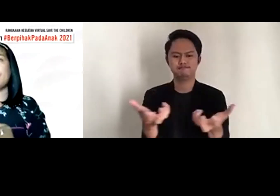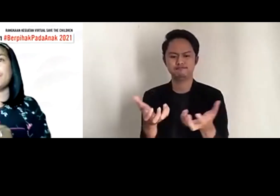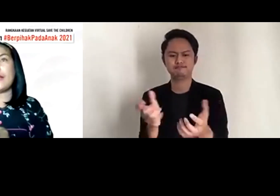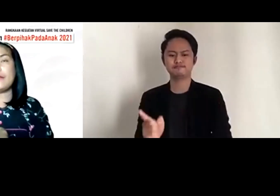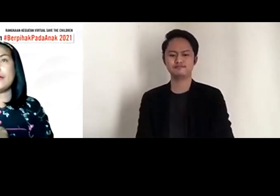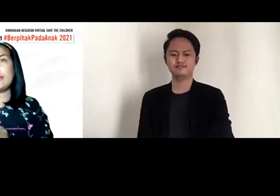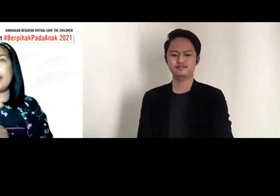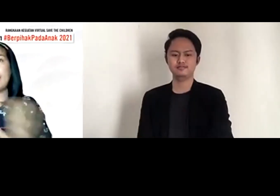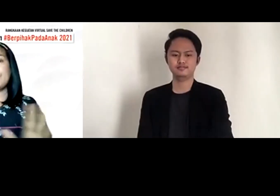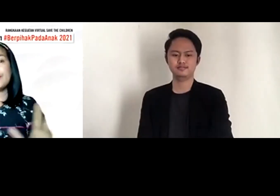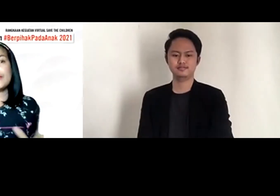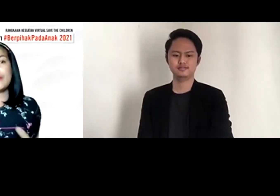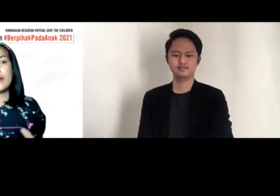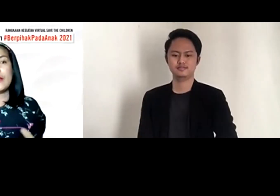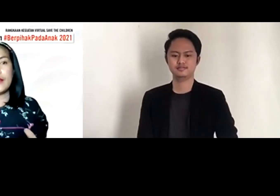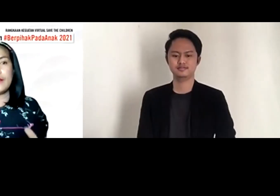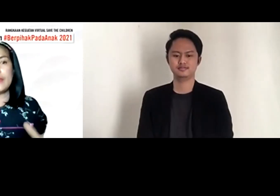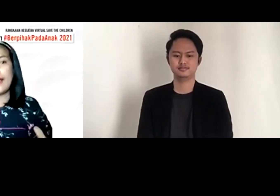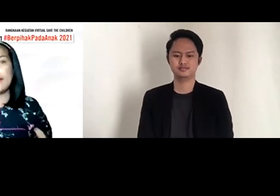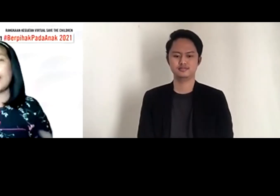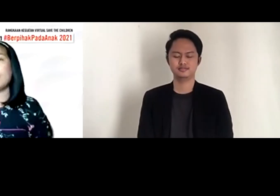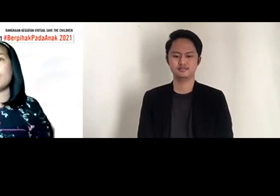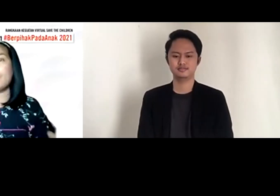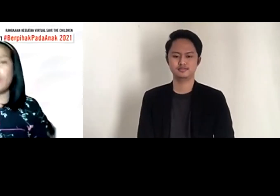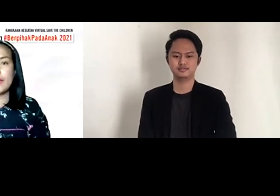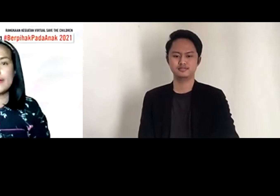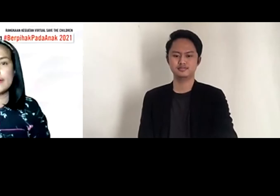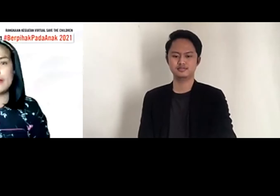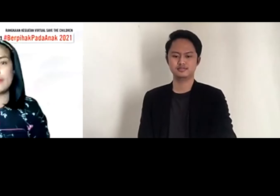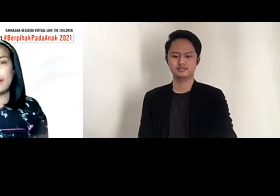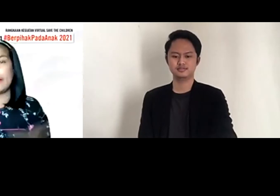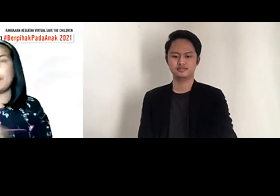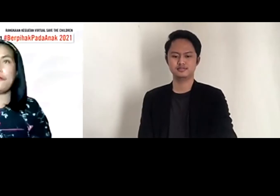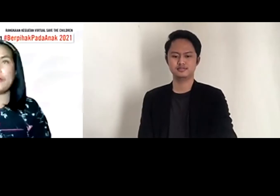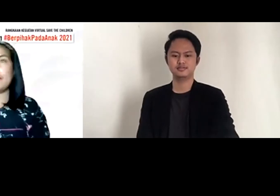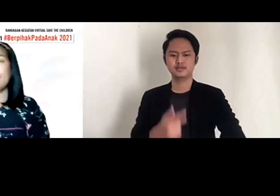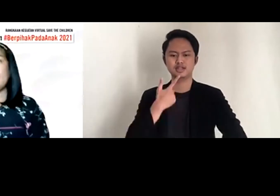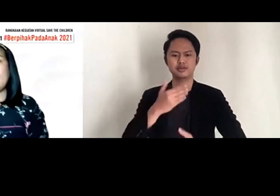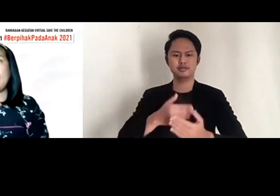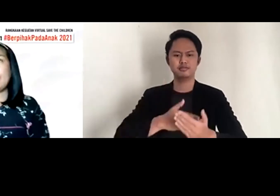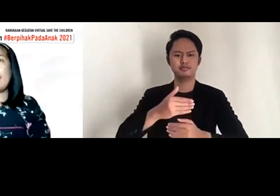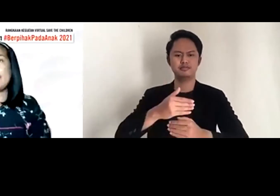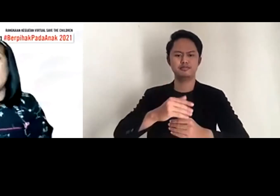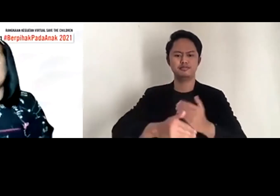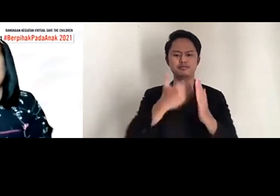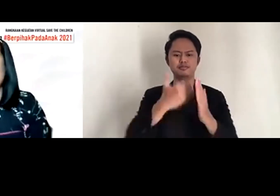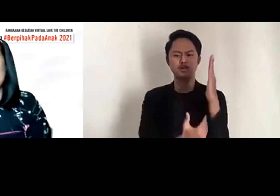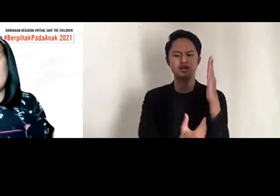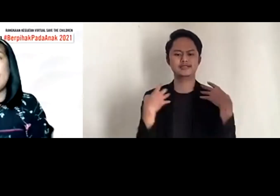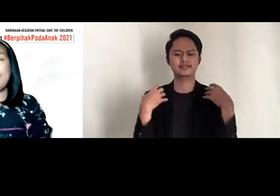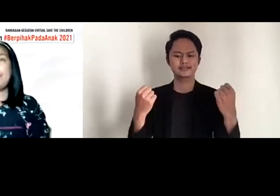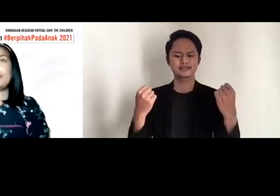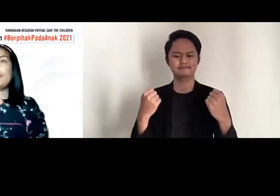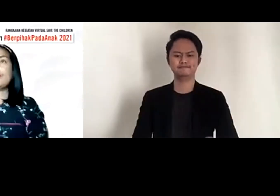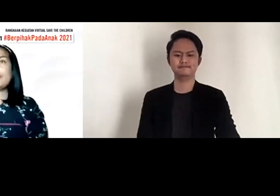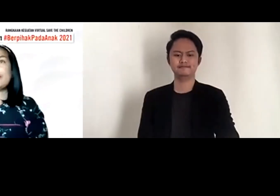membagi untuk kami tidak harus menyalahi aturan prokes di masa pandemi COVID. Tetapi kelasnya akan terus